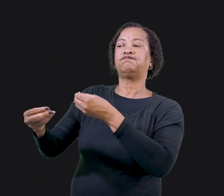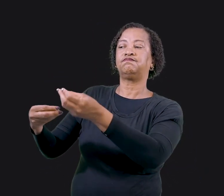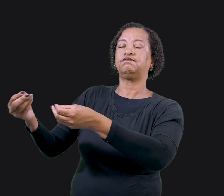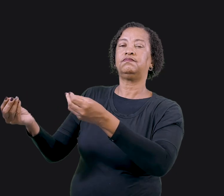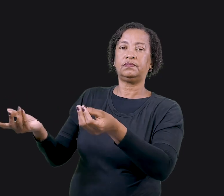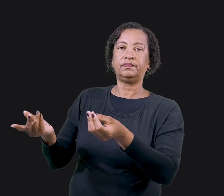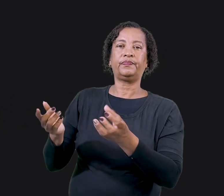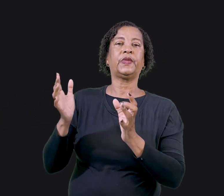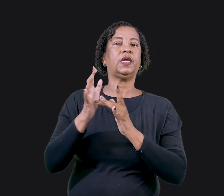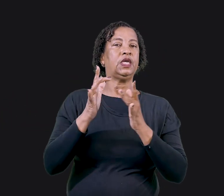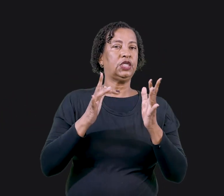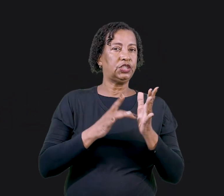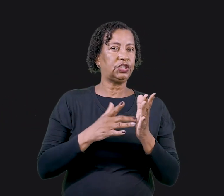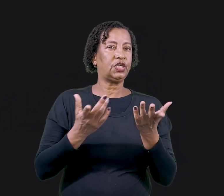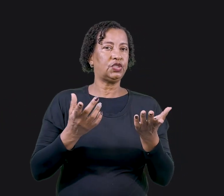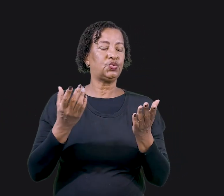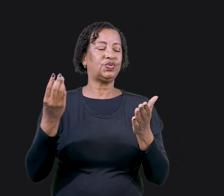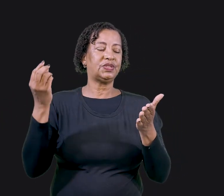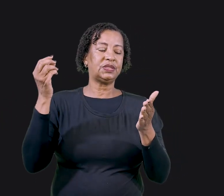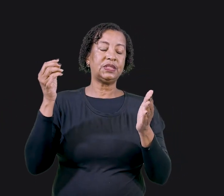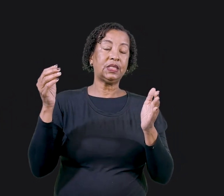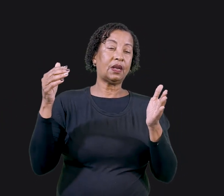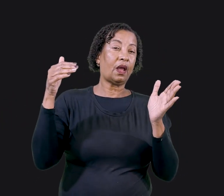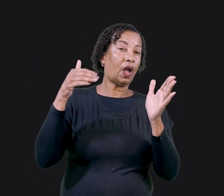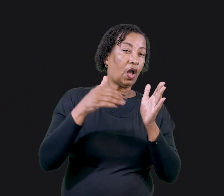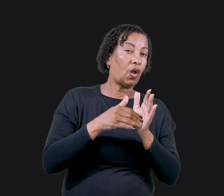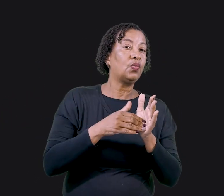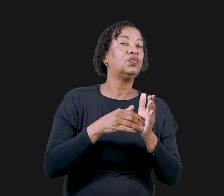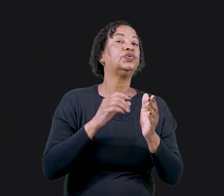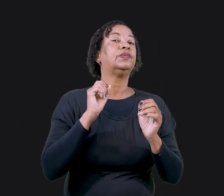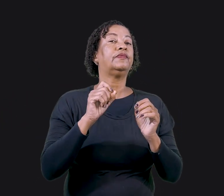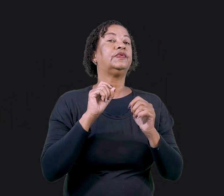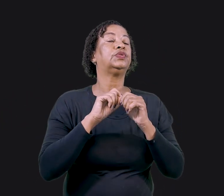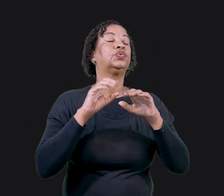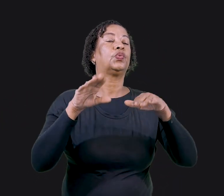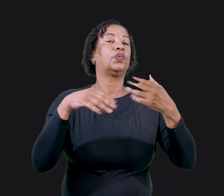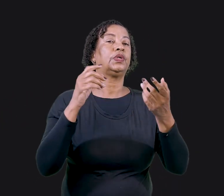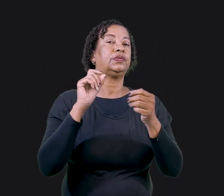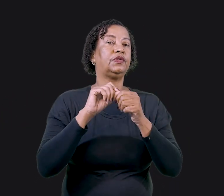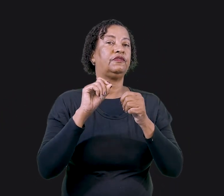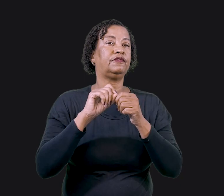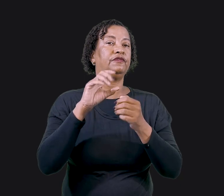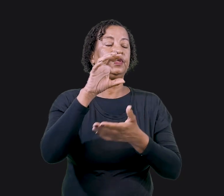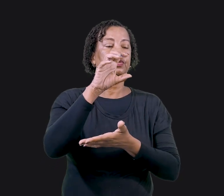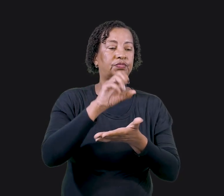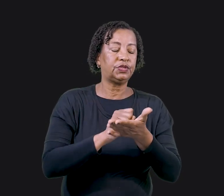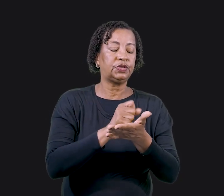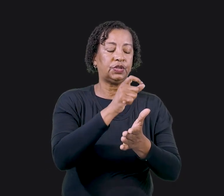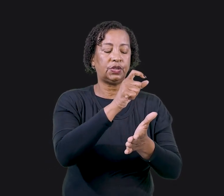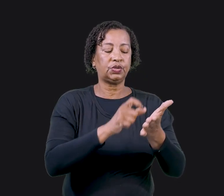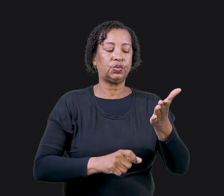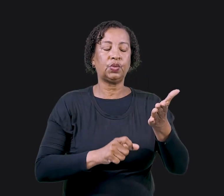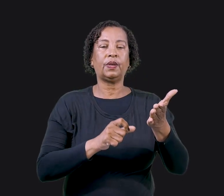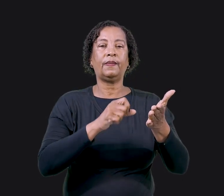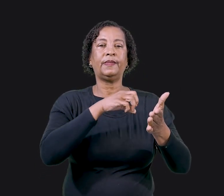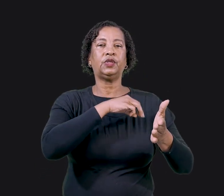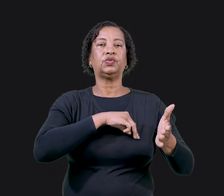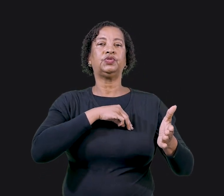às multidões. Jesus enfatizou pela última vez esse princípio quando fez o grande comissionamento registrado no último capítulo